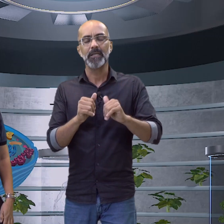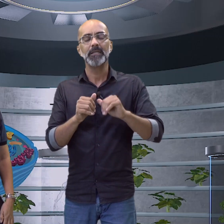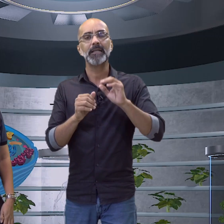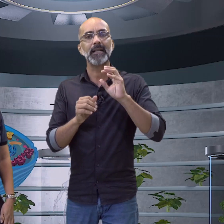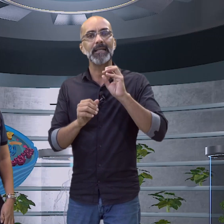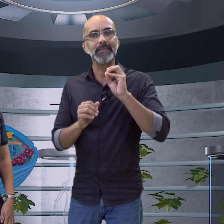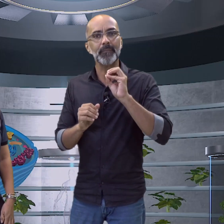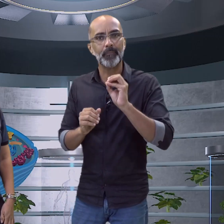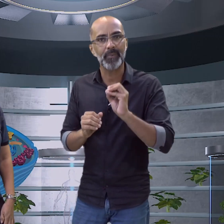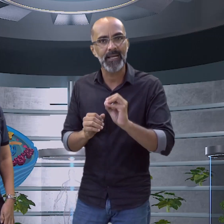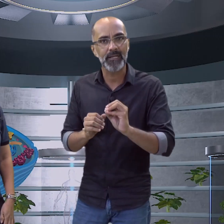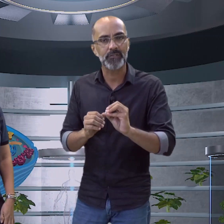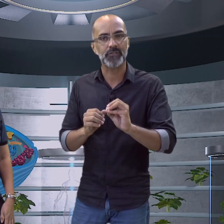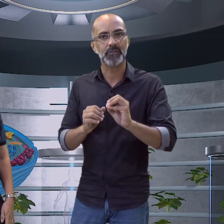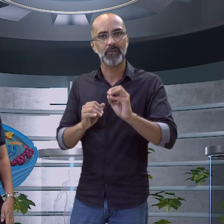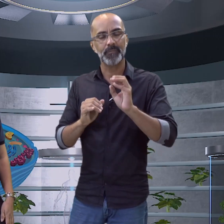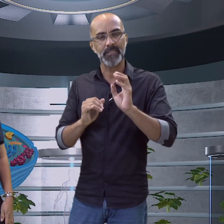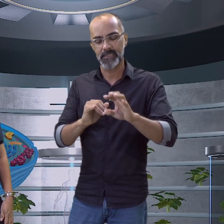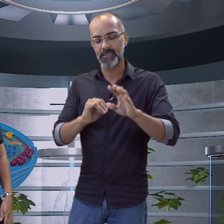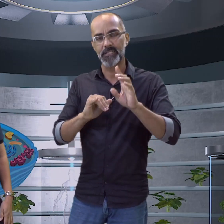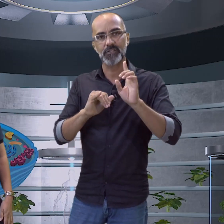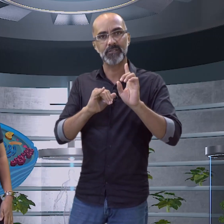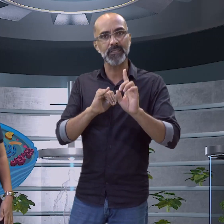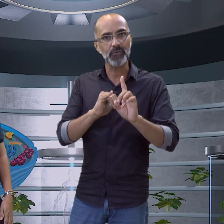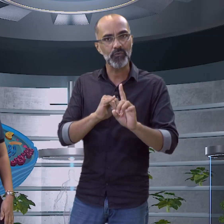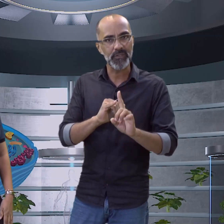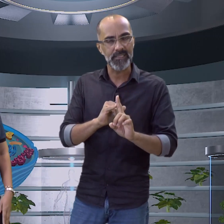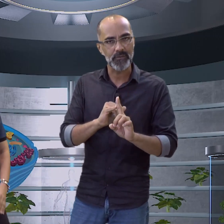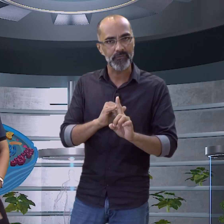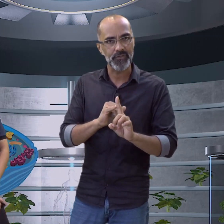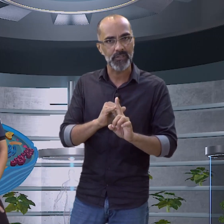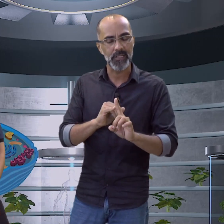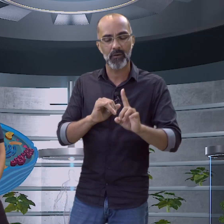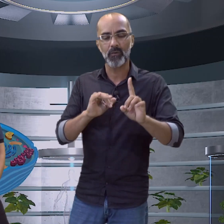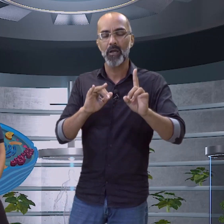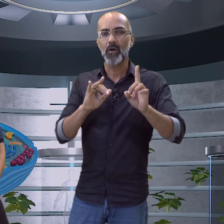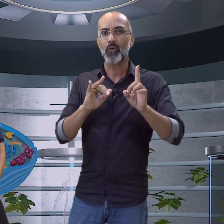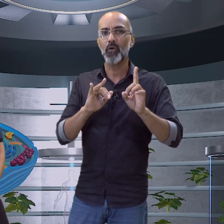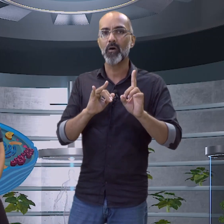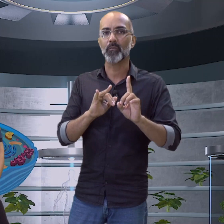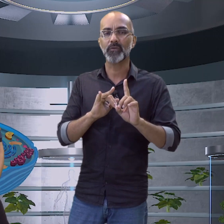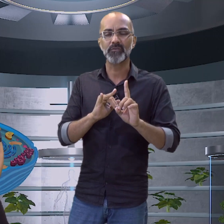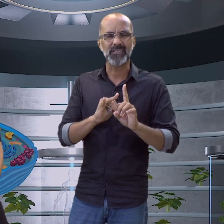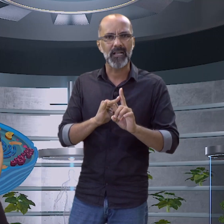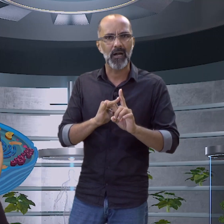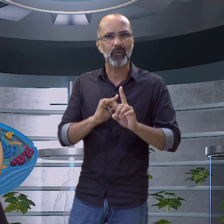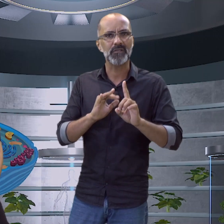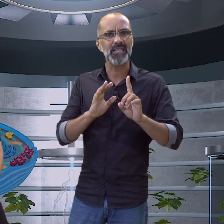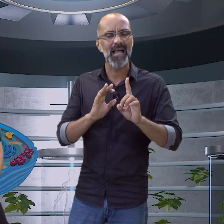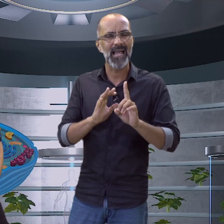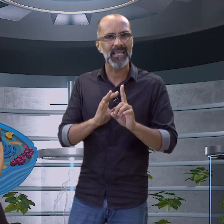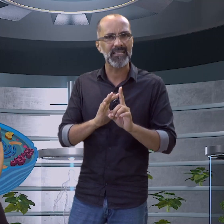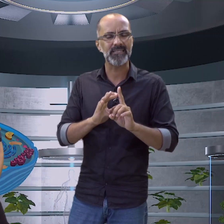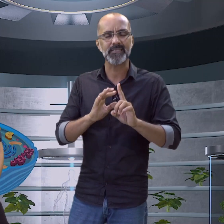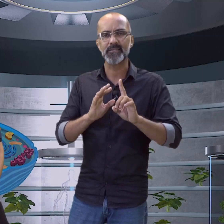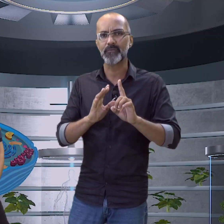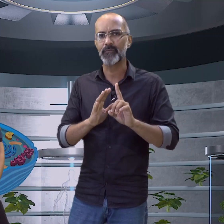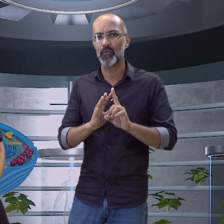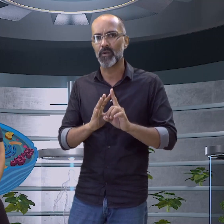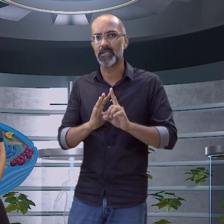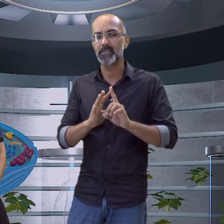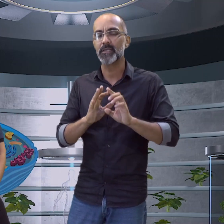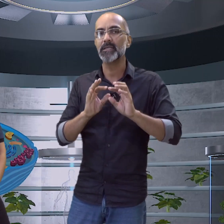etapa, em cada parte pertencente tanto do tecido vegetal... como dos caules,